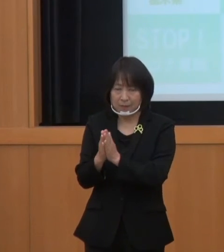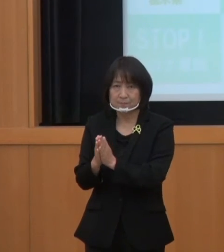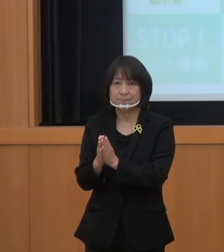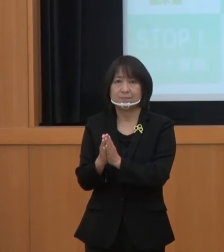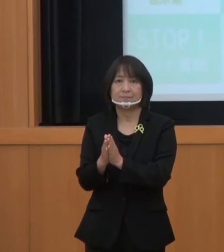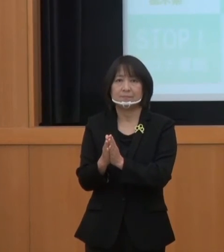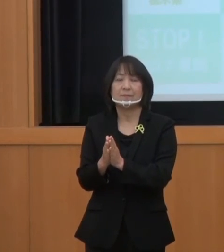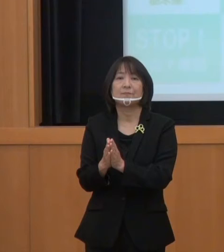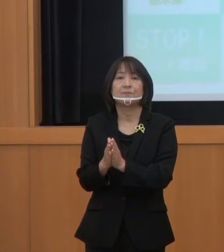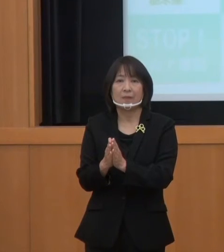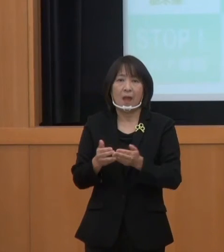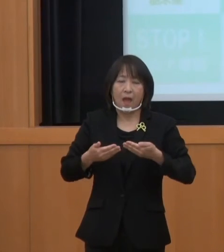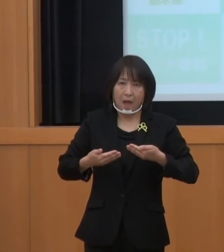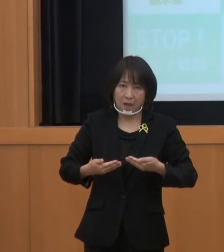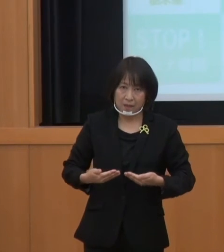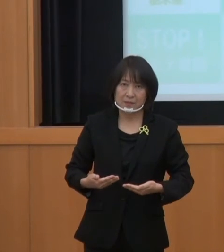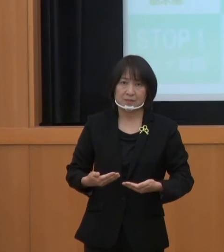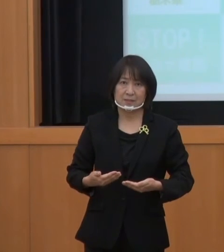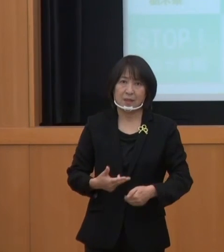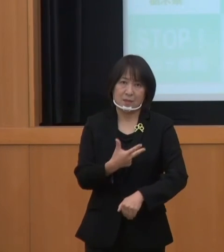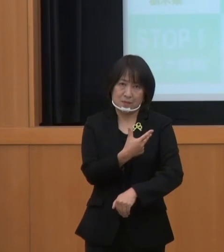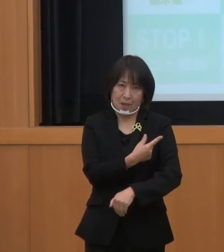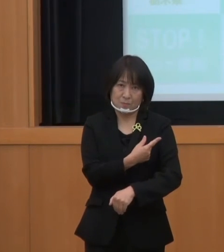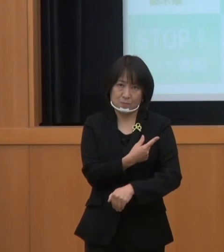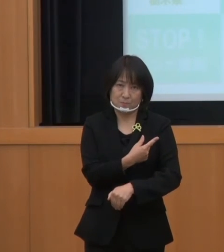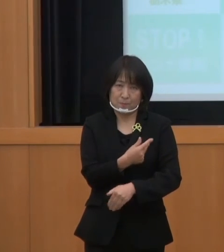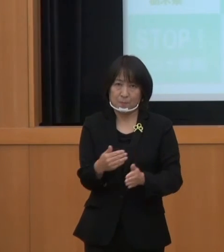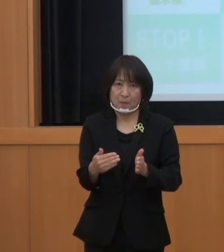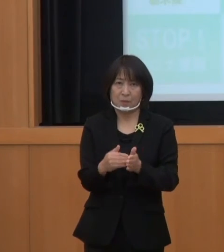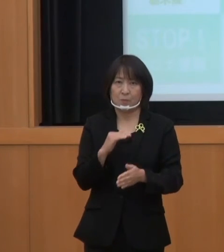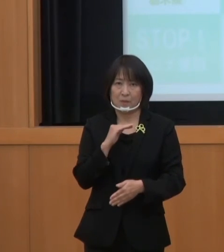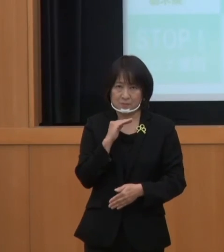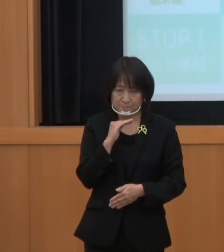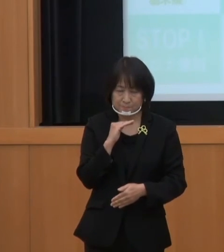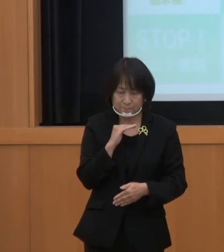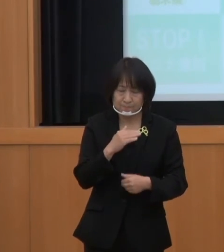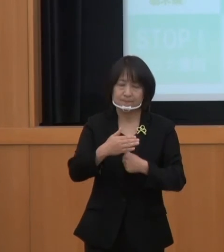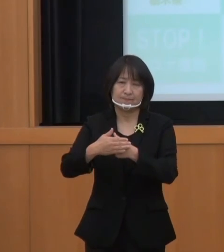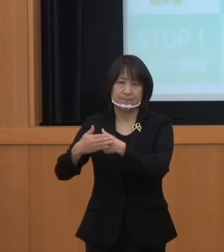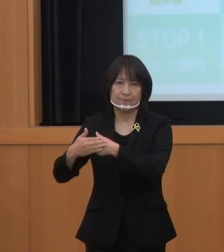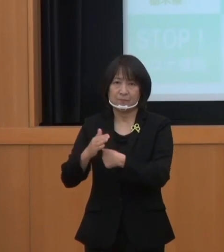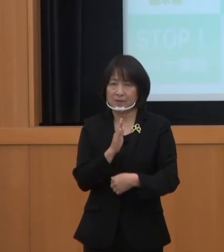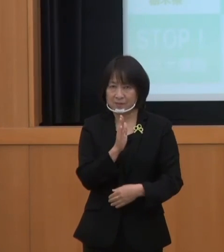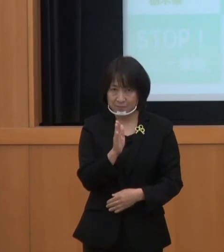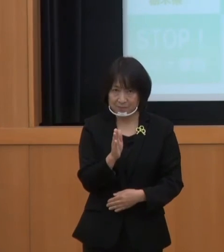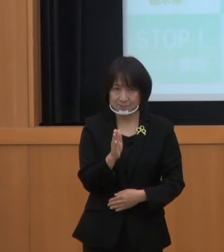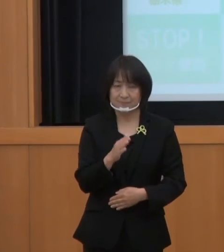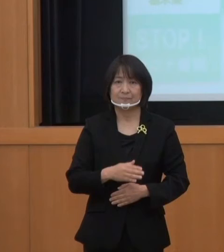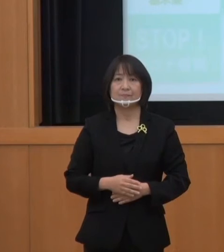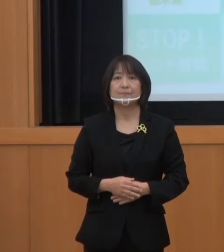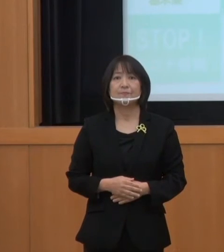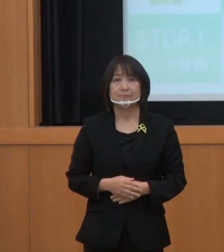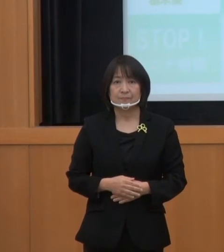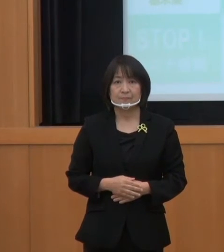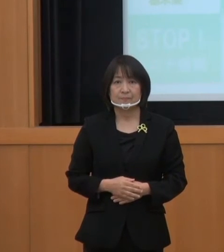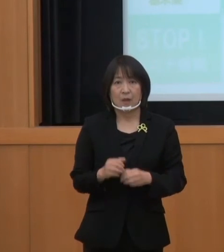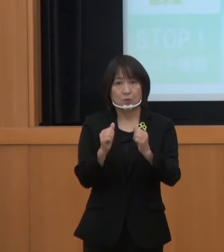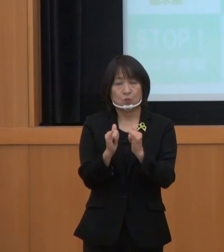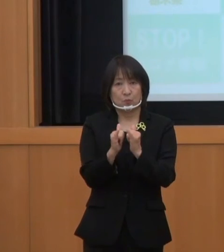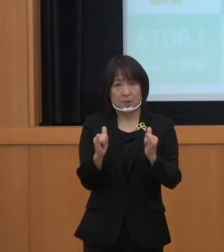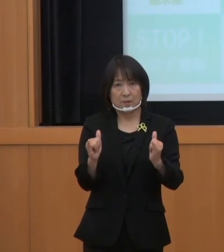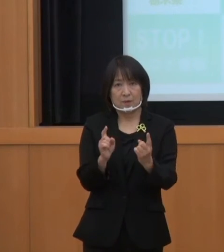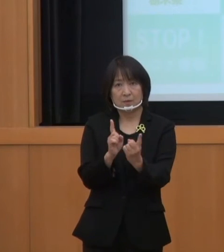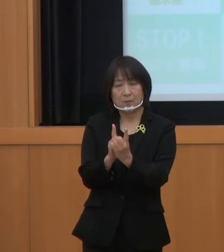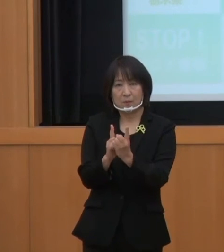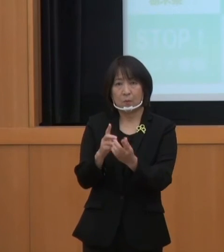心して接種の機会をお待ちいただくよう、ご協力をお願いいたします。また、住民へのワク